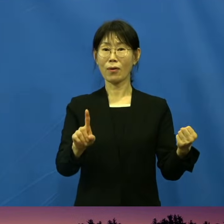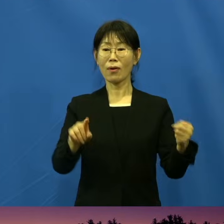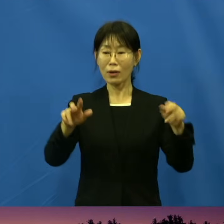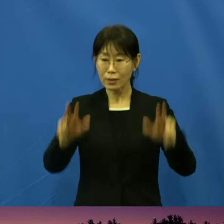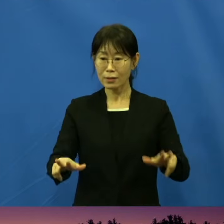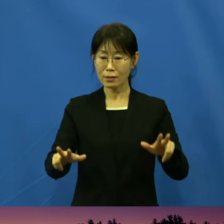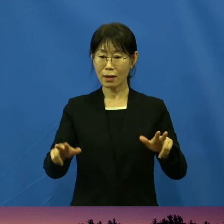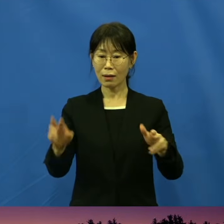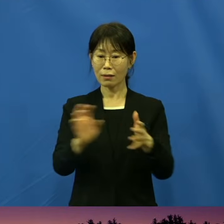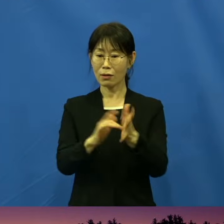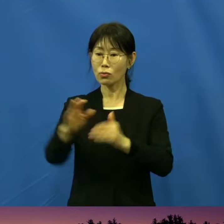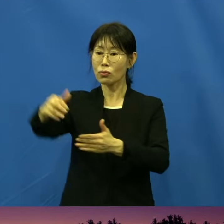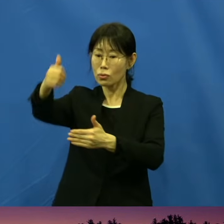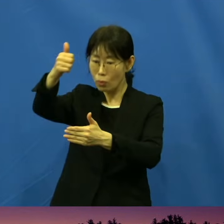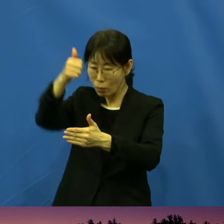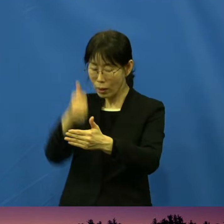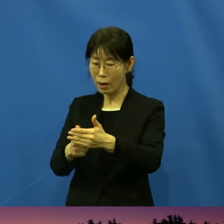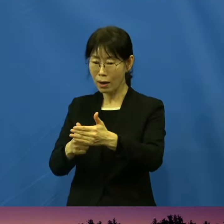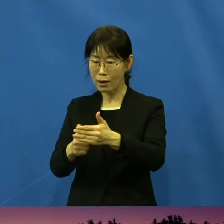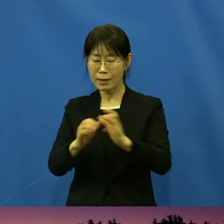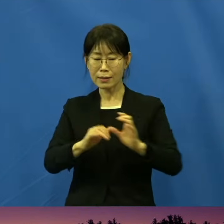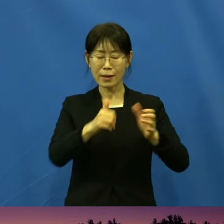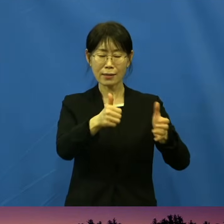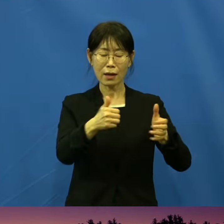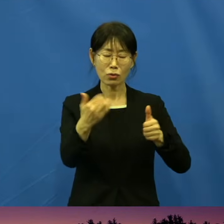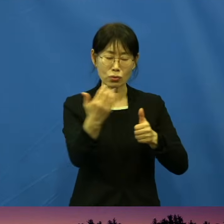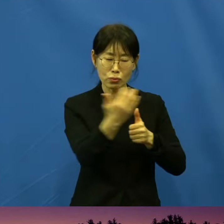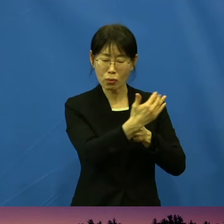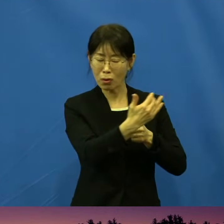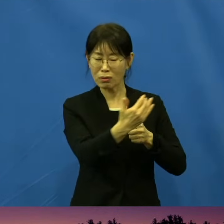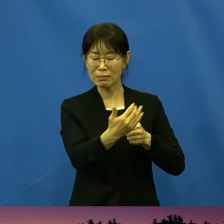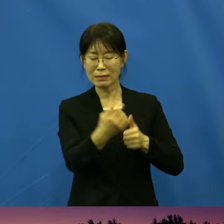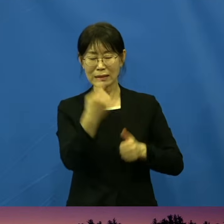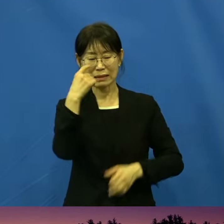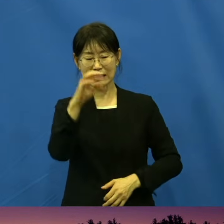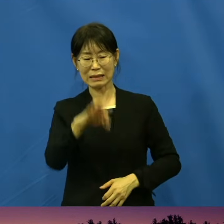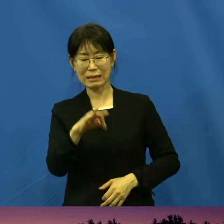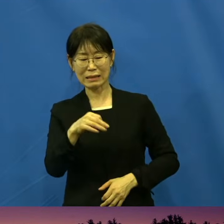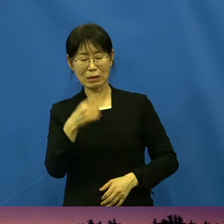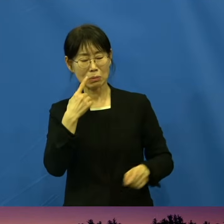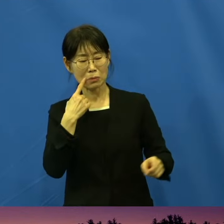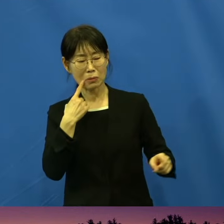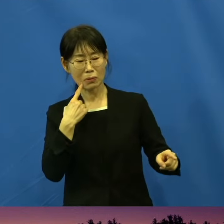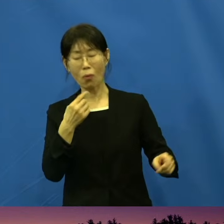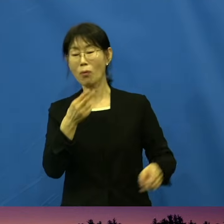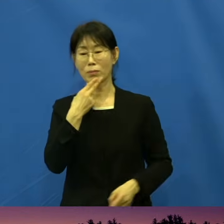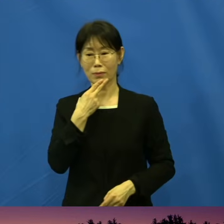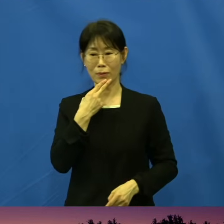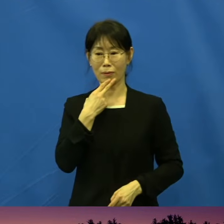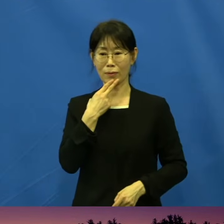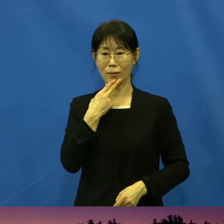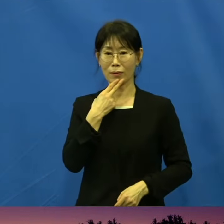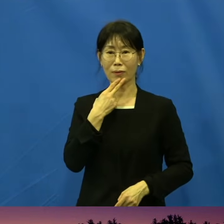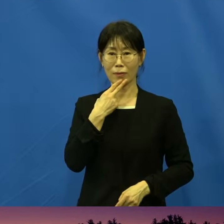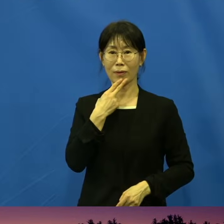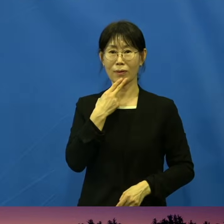이제는 무덤덤해진 거예요. 왜? 내가 채워졌으니까. 그리스도가 내 안에 사시니까.